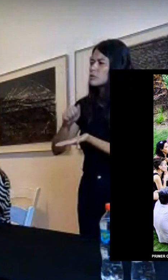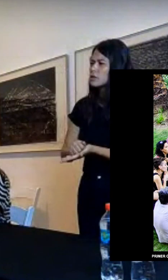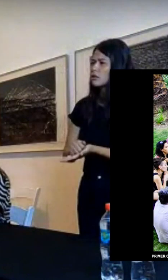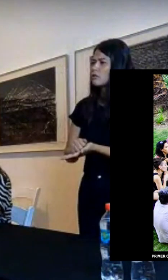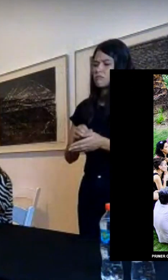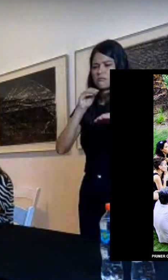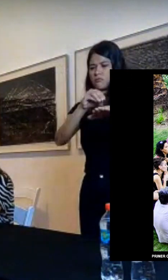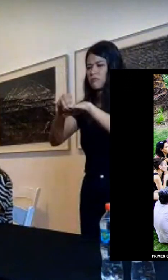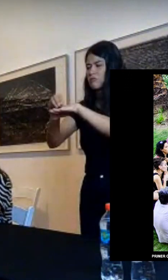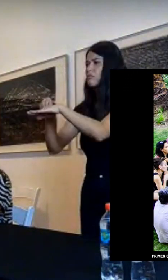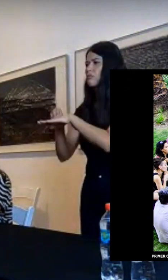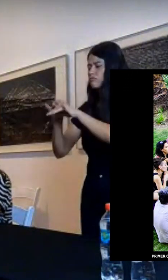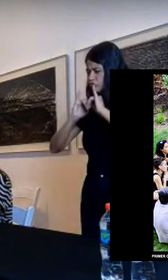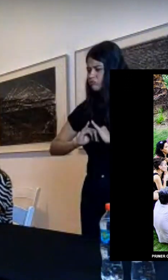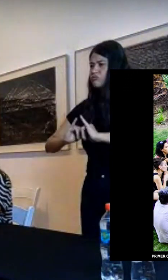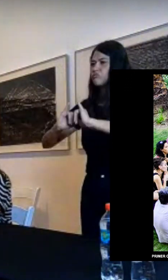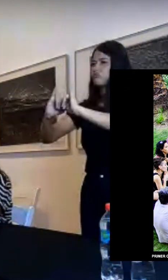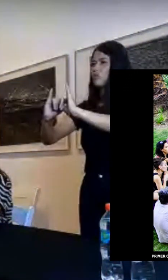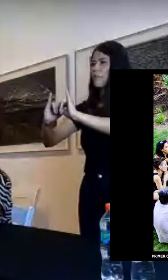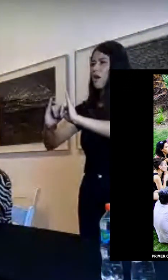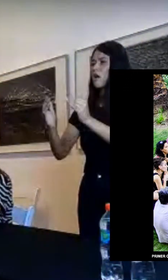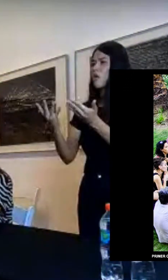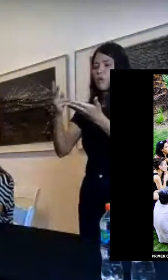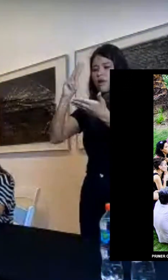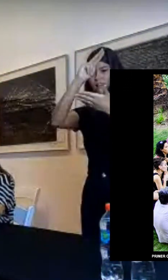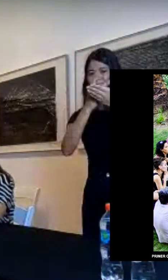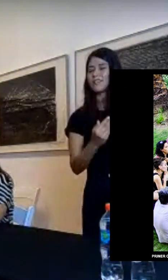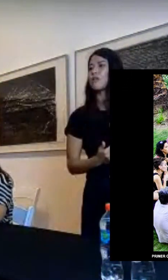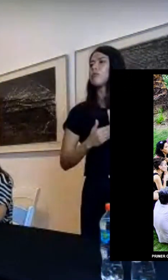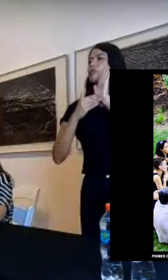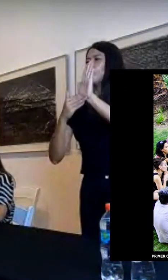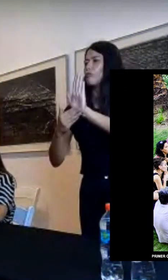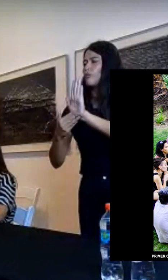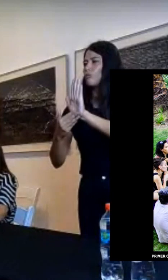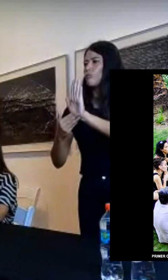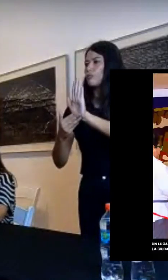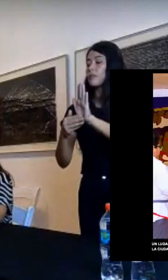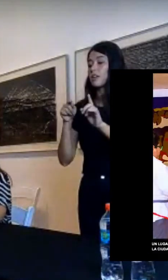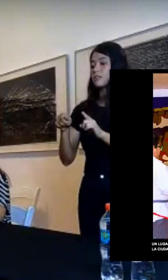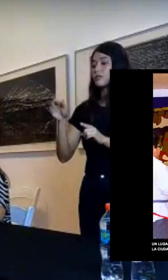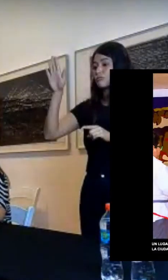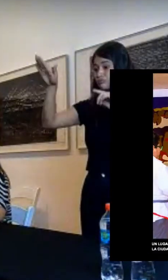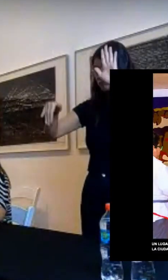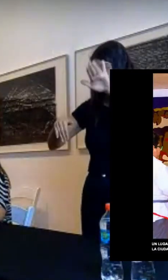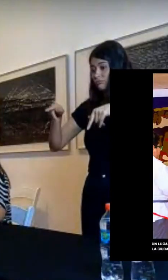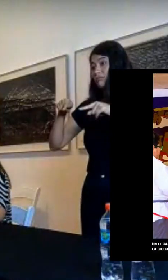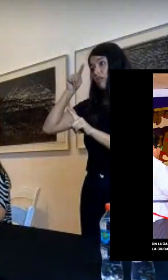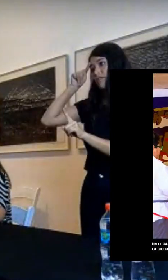anunciar, podemos decirlo a través del arte, ¿no?, que era lo que nos convocaba por ser un museo de